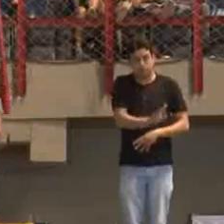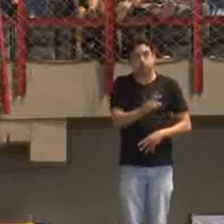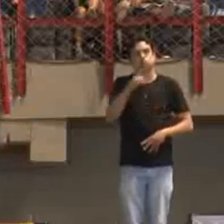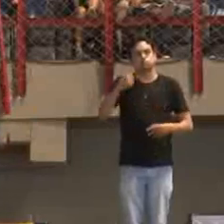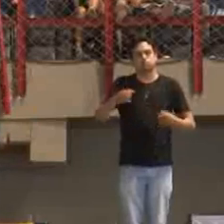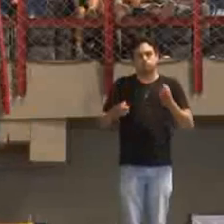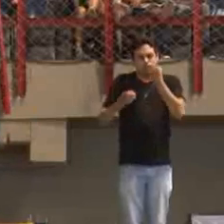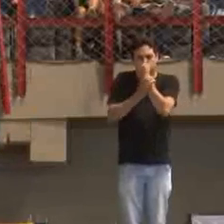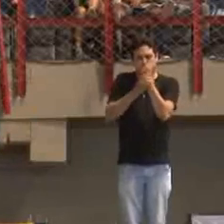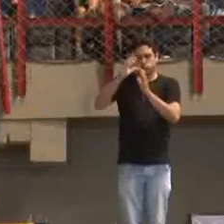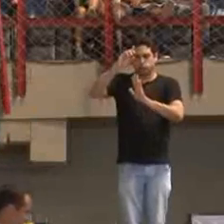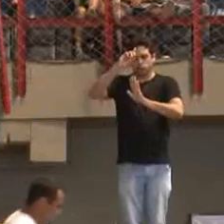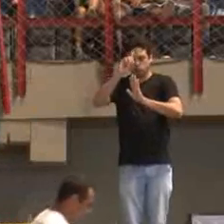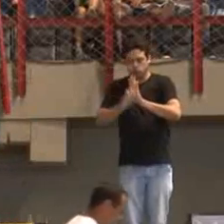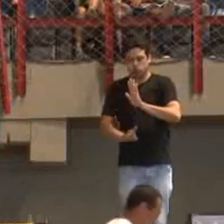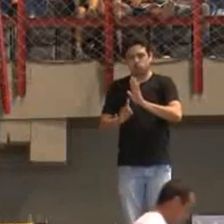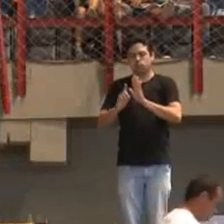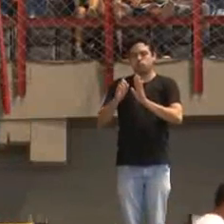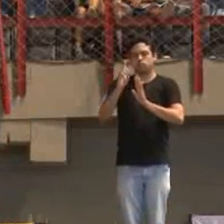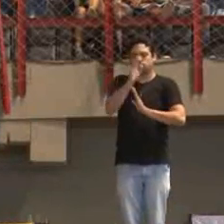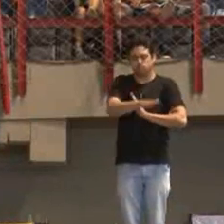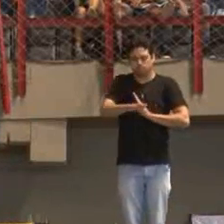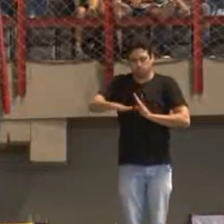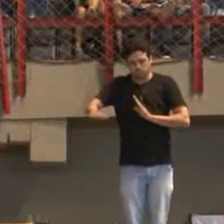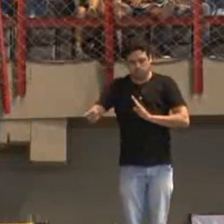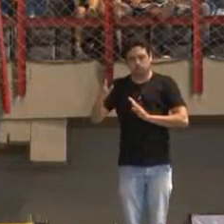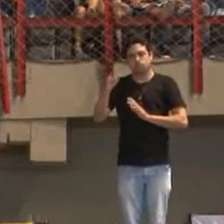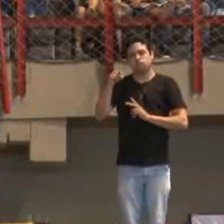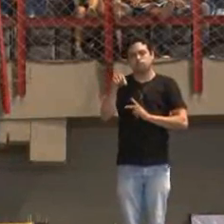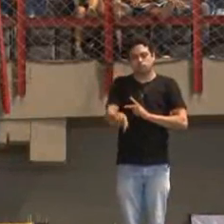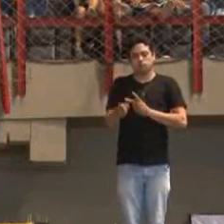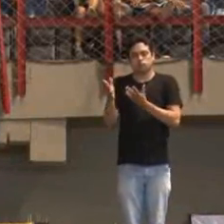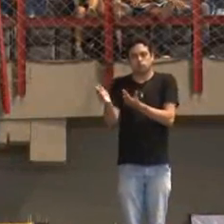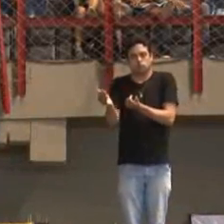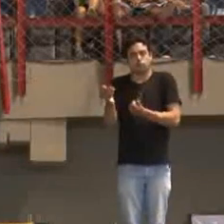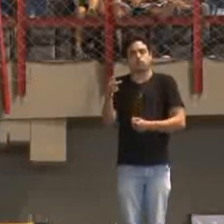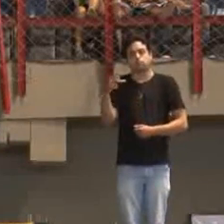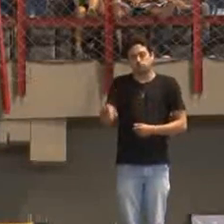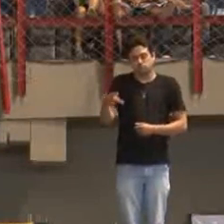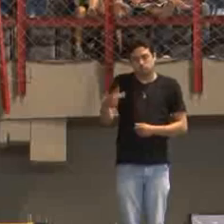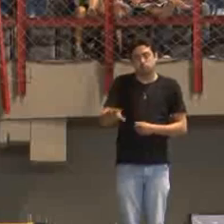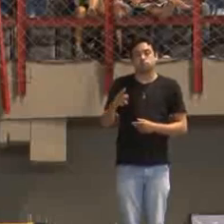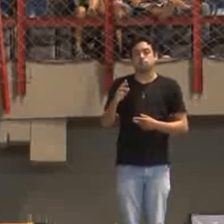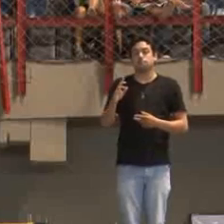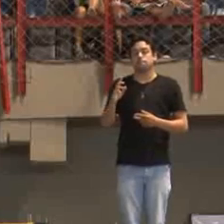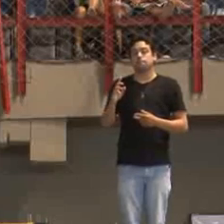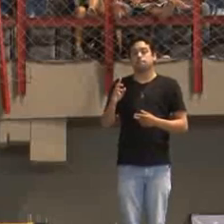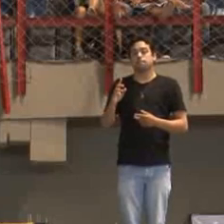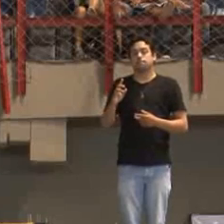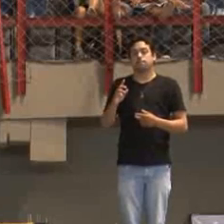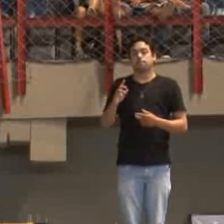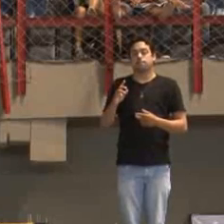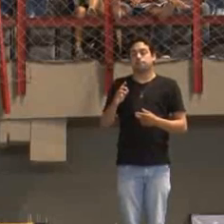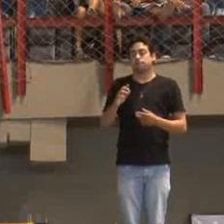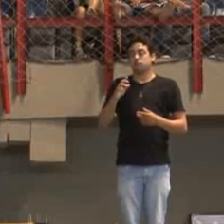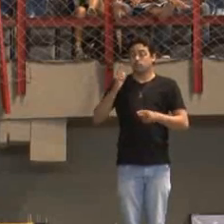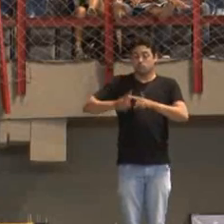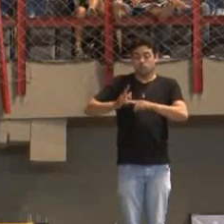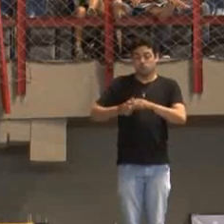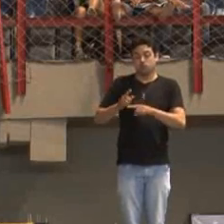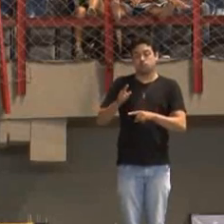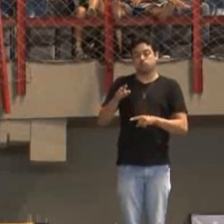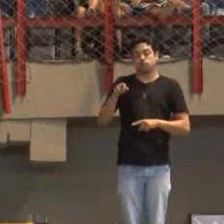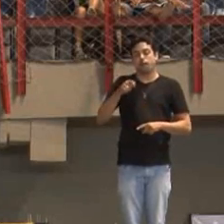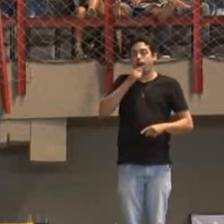garantir os direitos e garantias da infância, da criança e do adolescente,